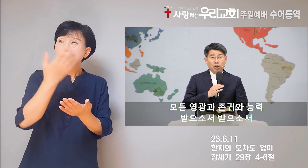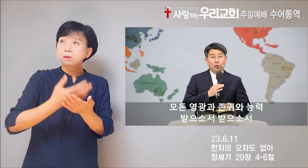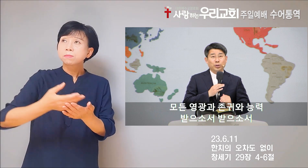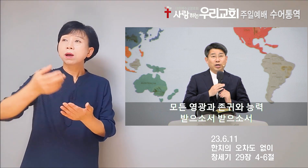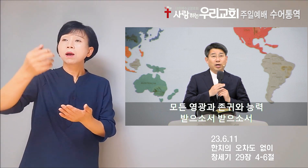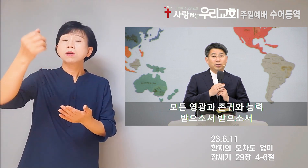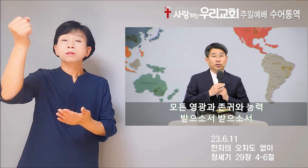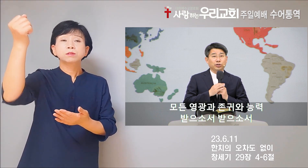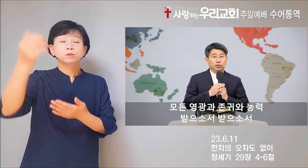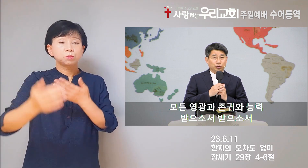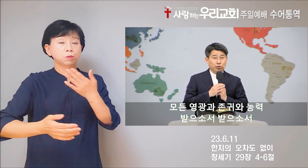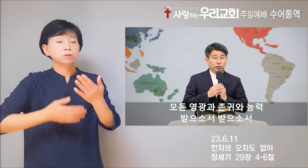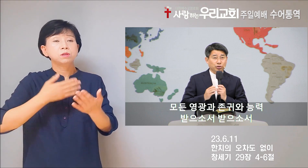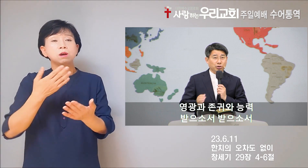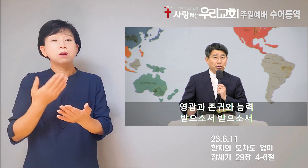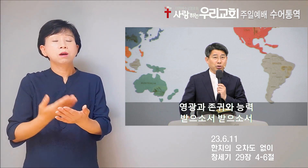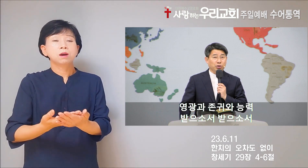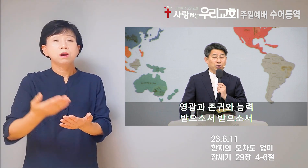받으소서.